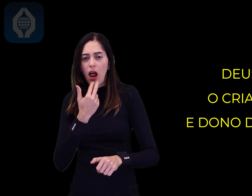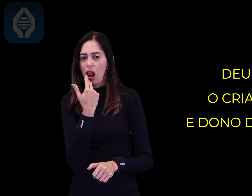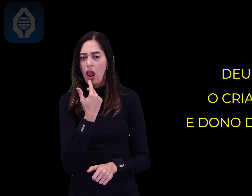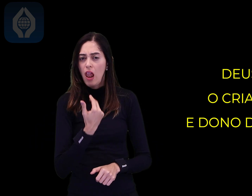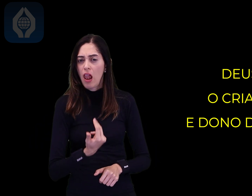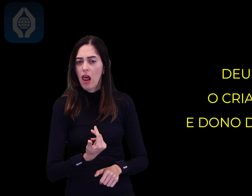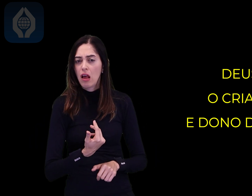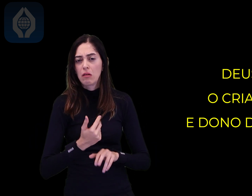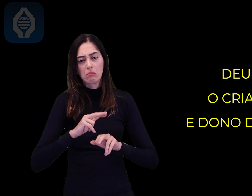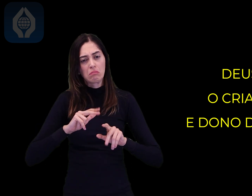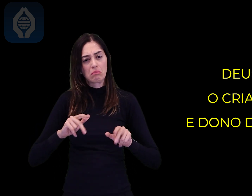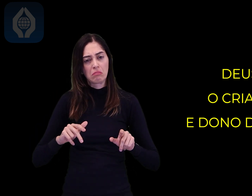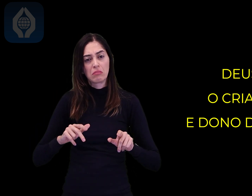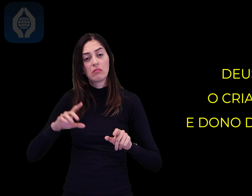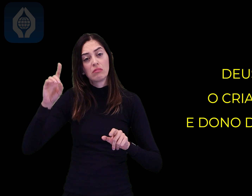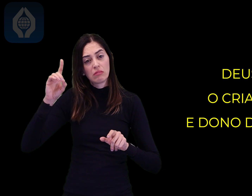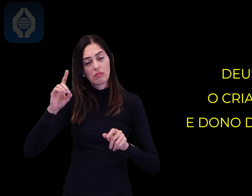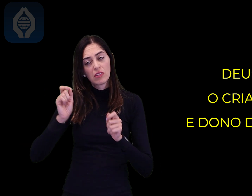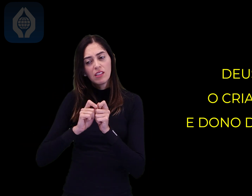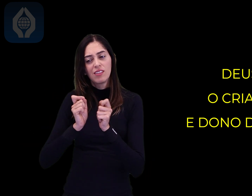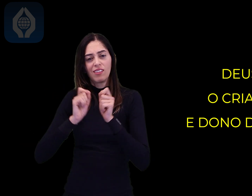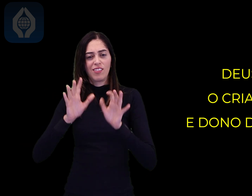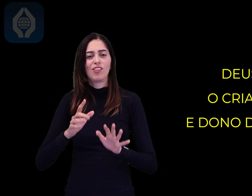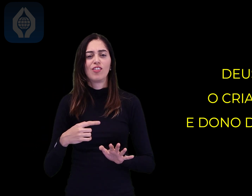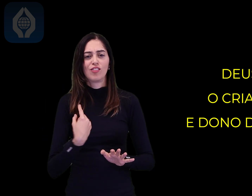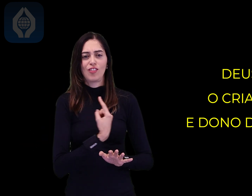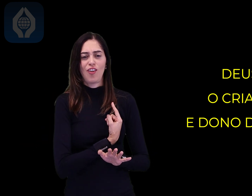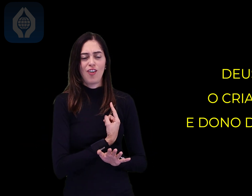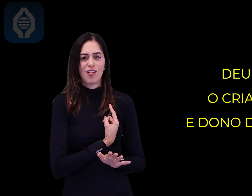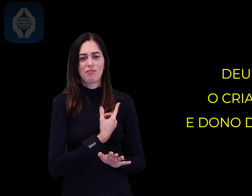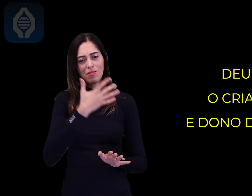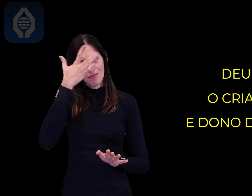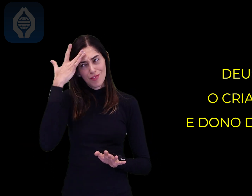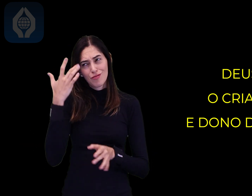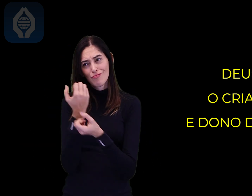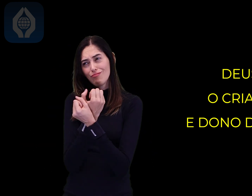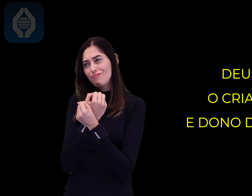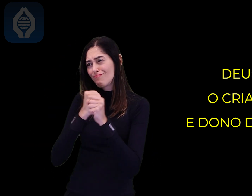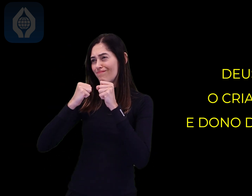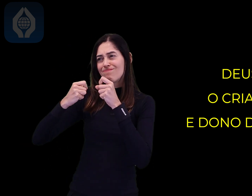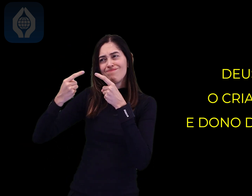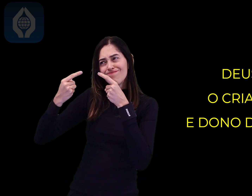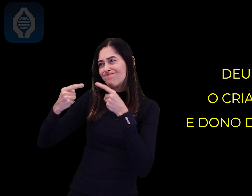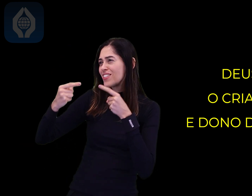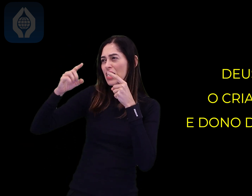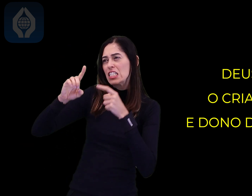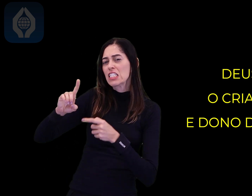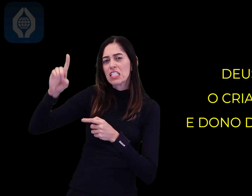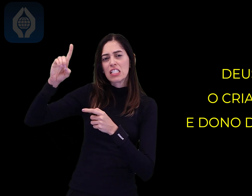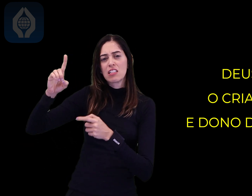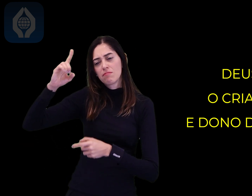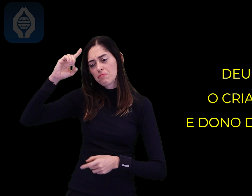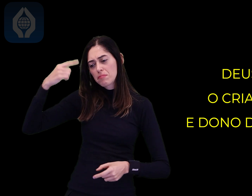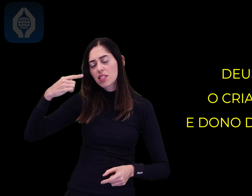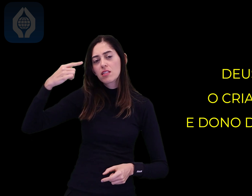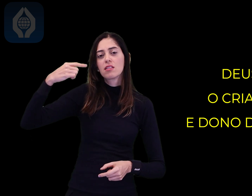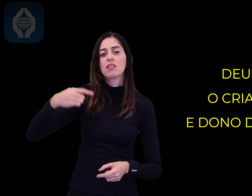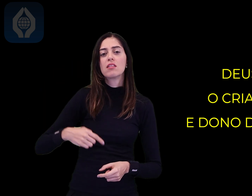falamos. Essas pessoas desobedeceram deliberadamente ao mandamento dado por Deus, seu Criador,